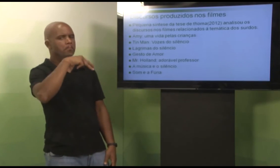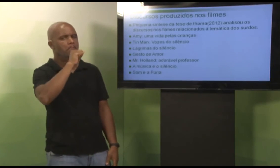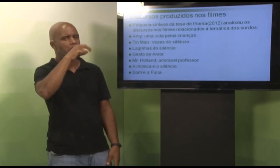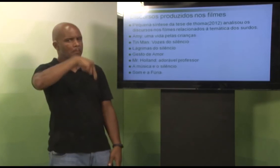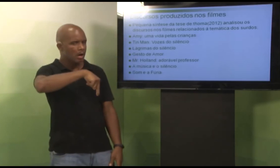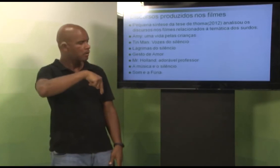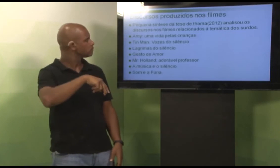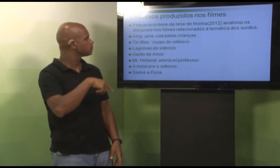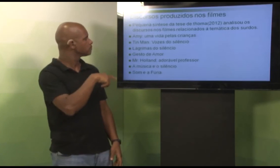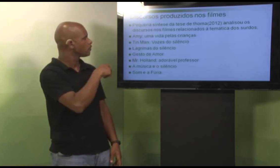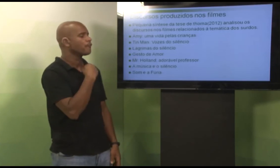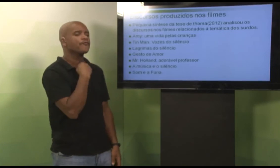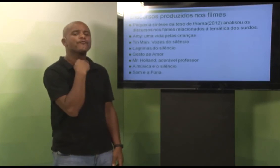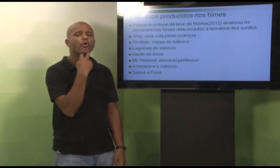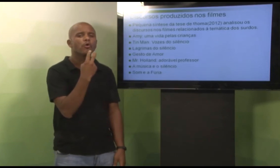Crianças.